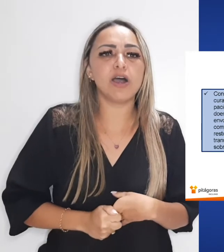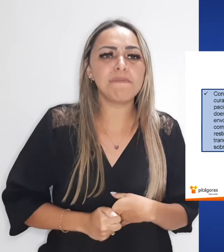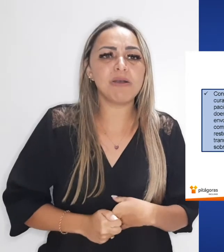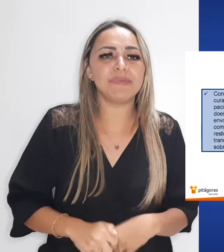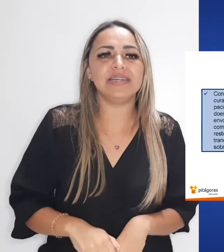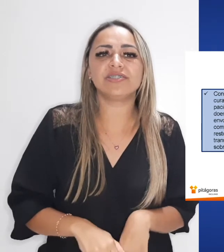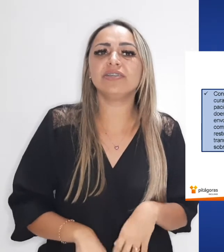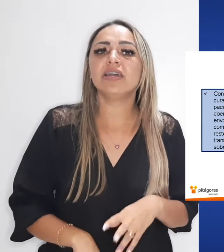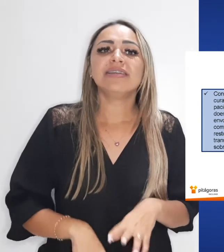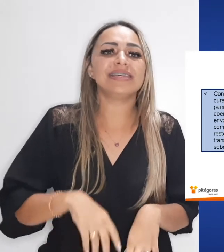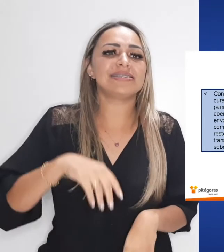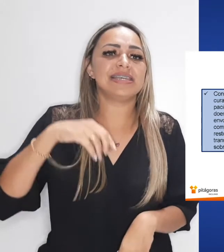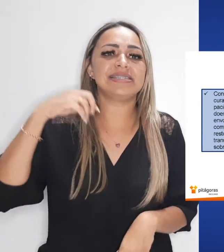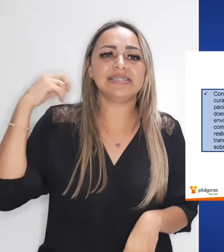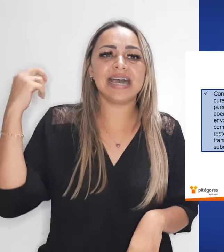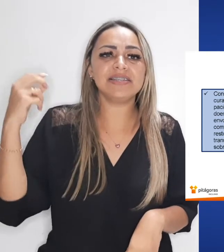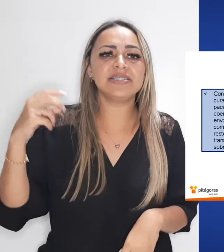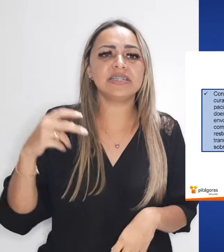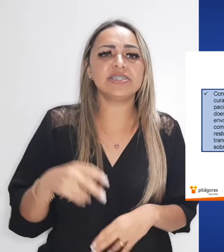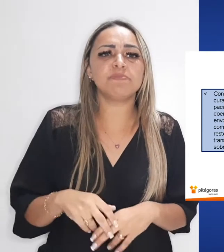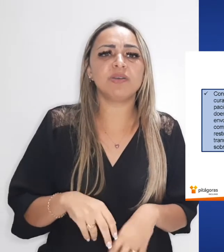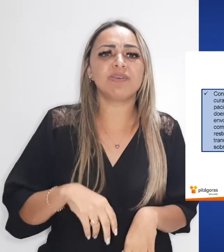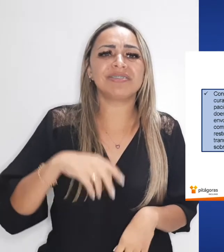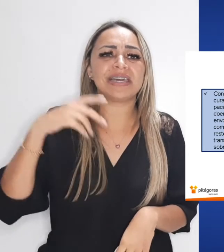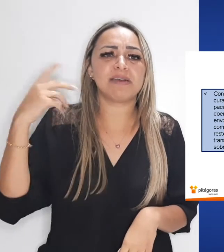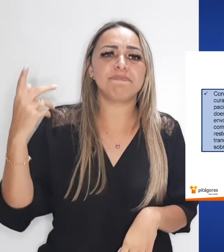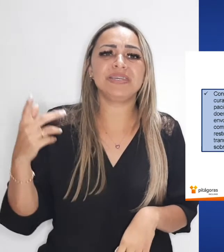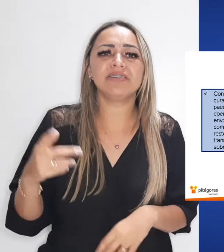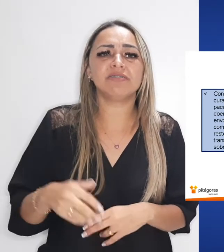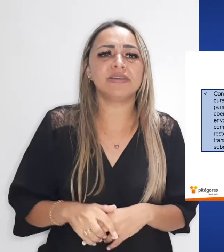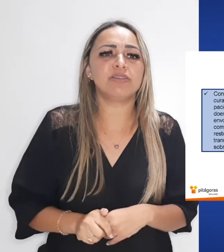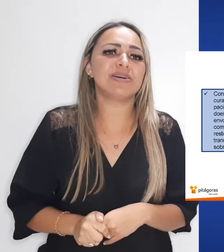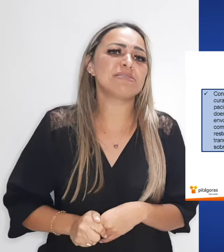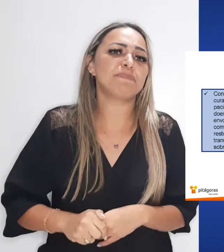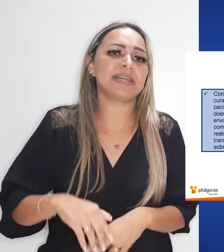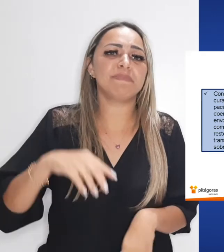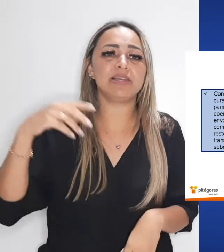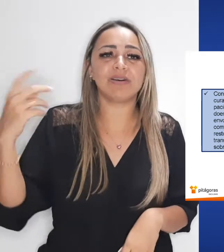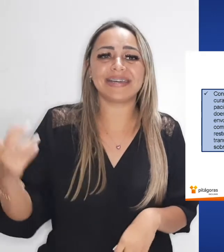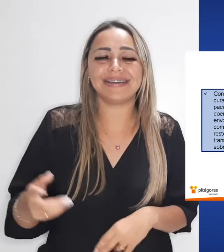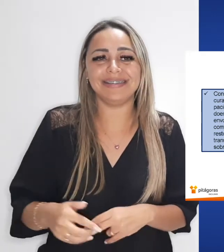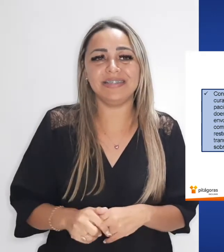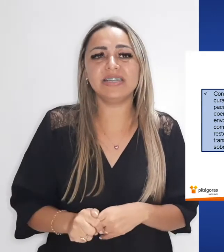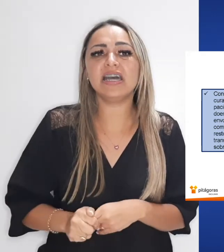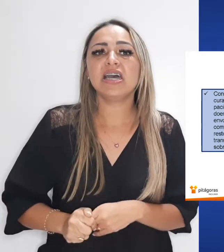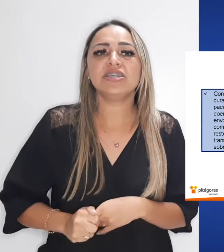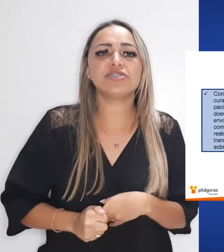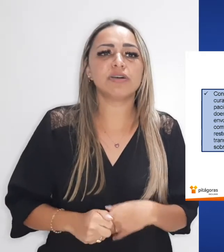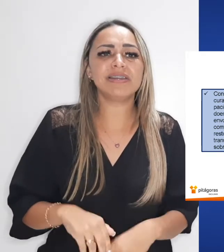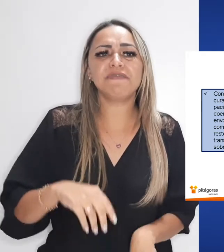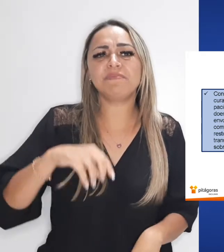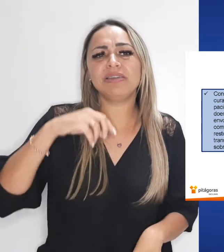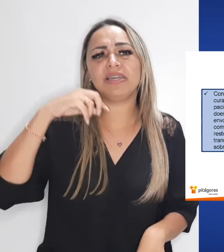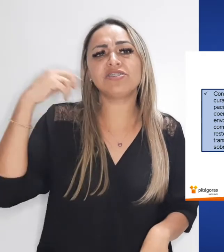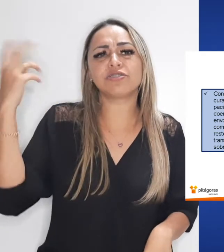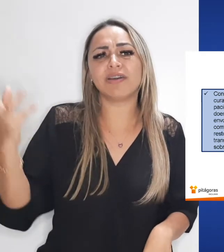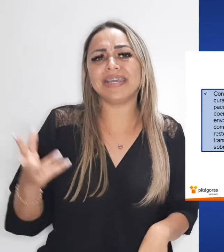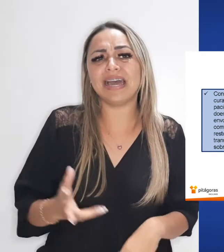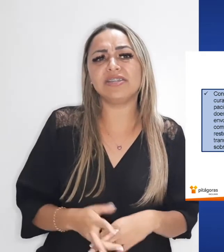crescer normalmente, necessidade de antibioterapia endovenosa para melhora clínica, história